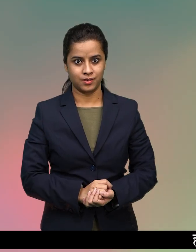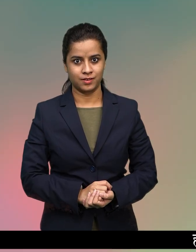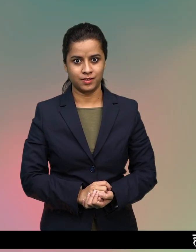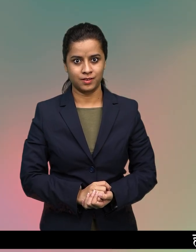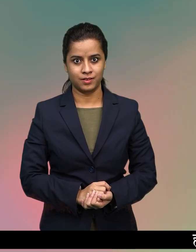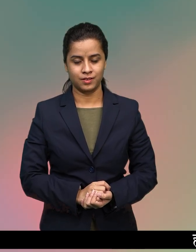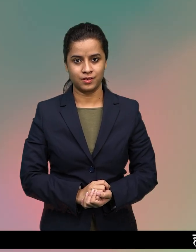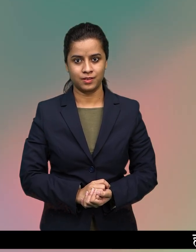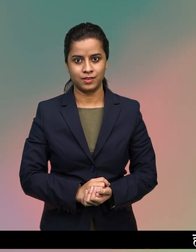हृदयांमधील झडपा.